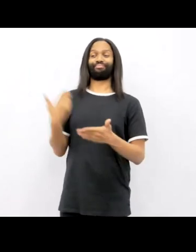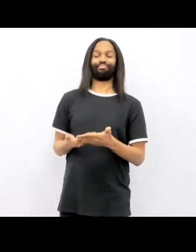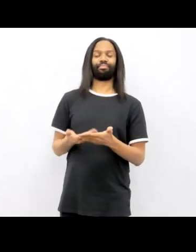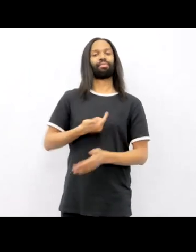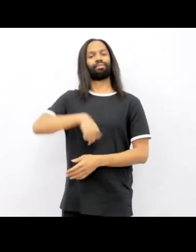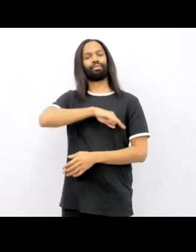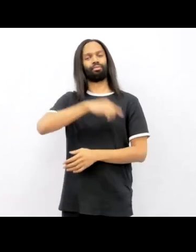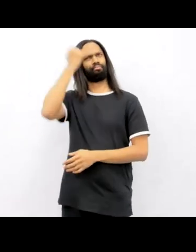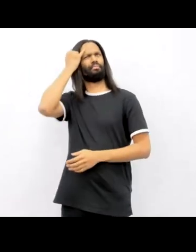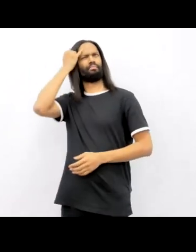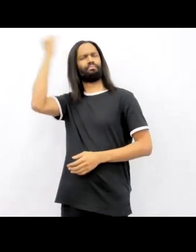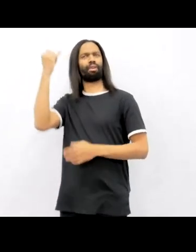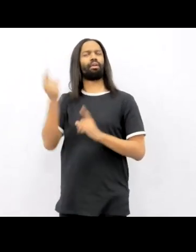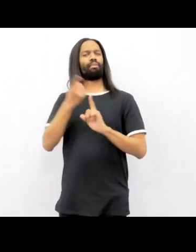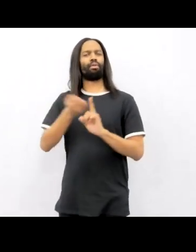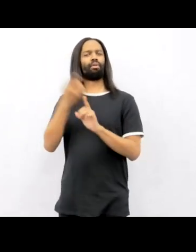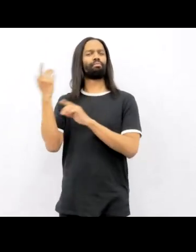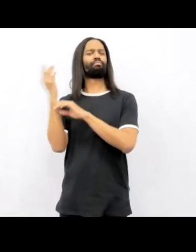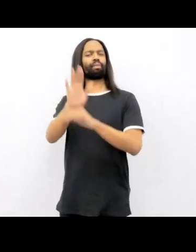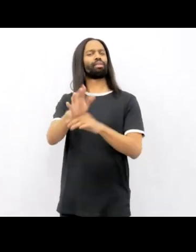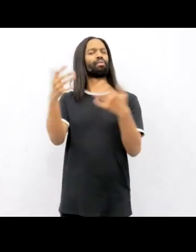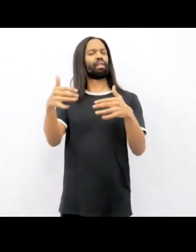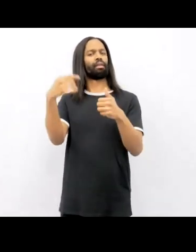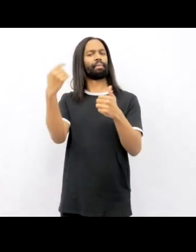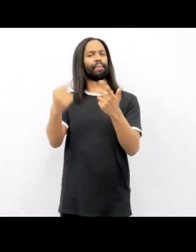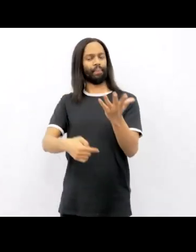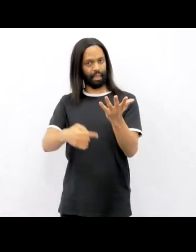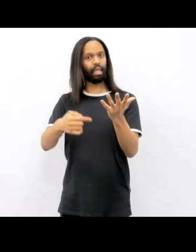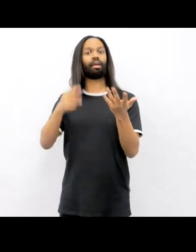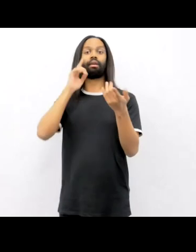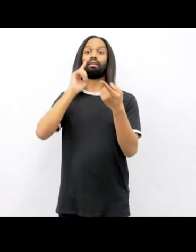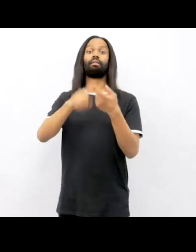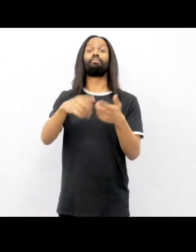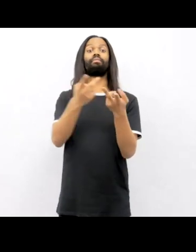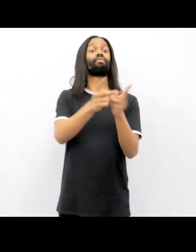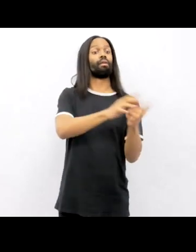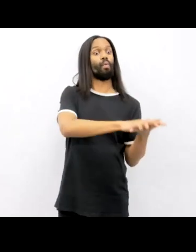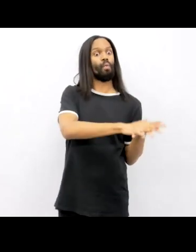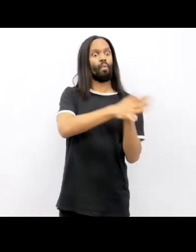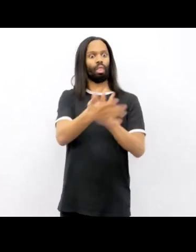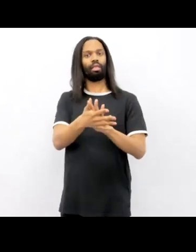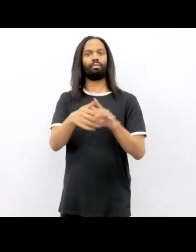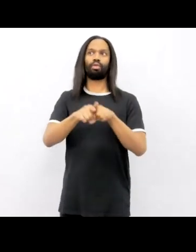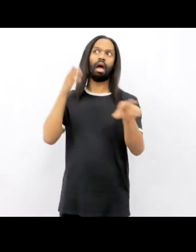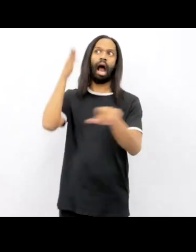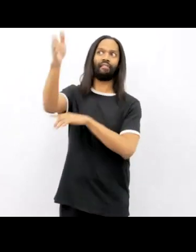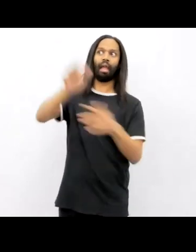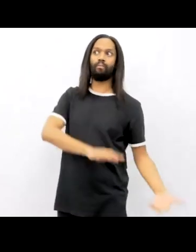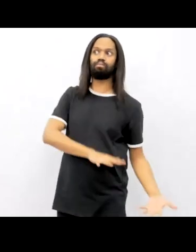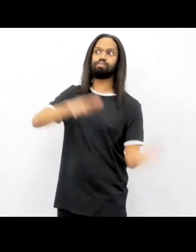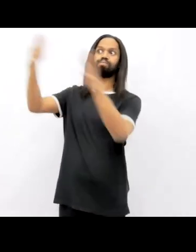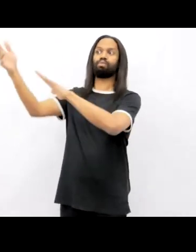cette transformation de la ville et de son évolution vous aurez certainement des témoignages ou en tout cas des envies